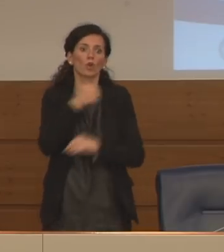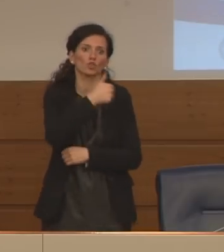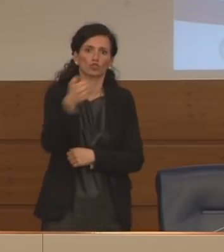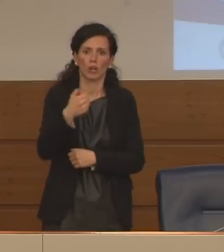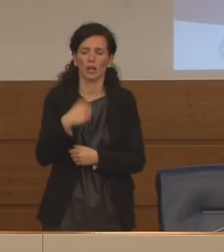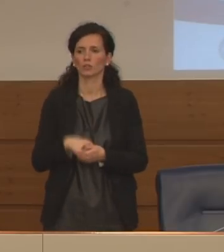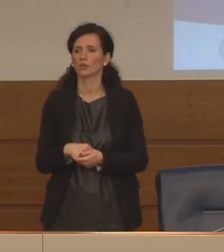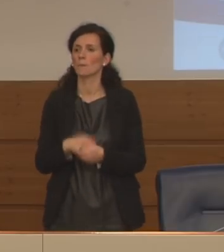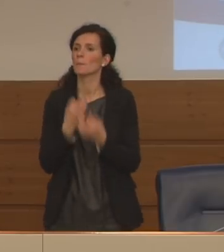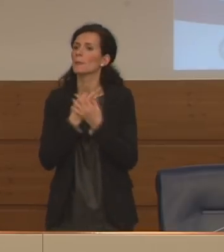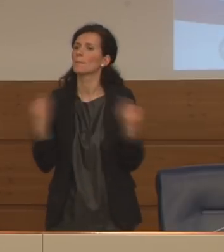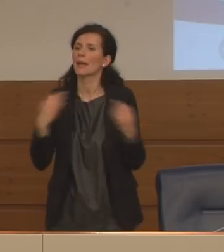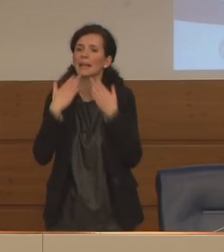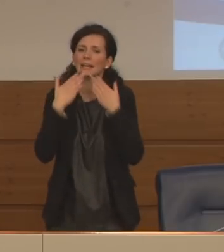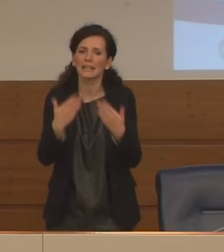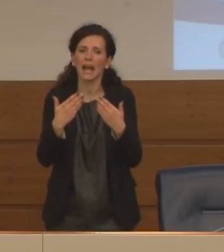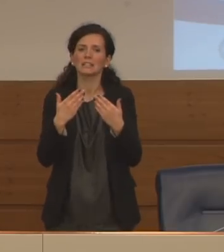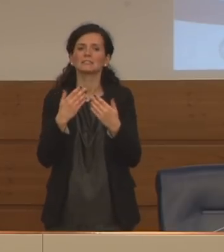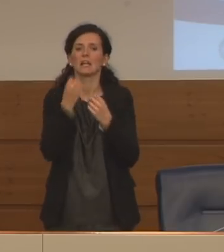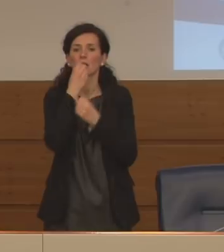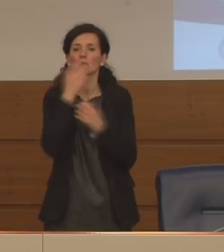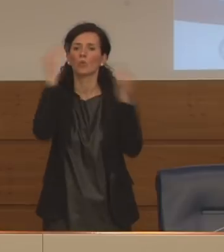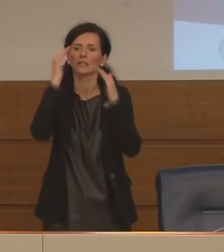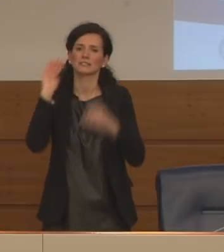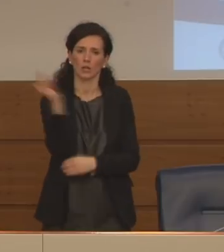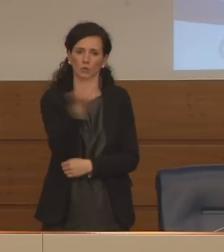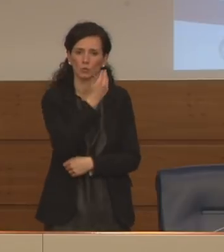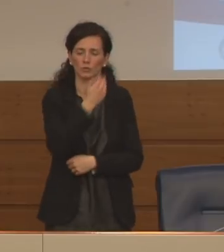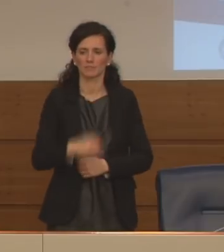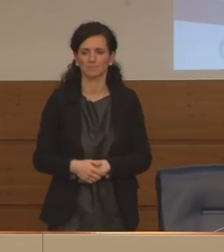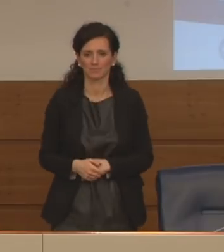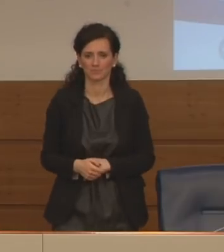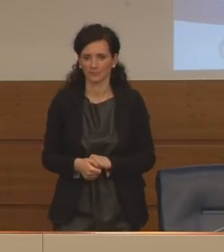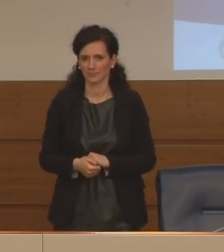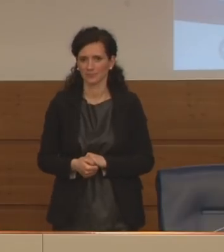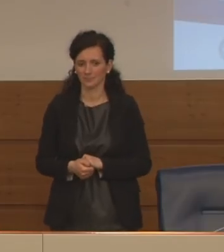bene grazie e buona sera a tutti